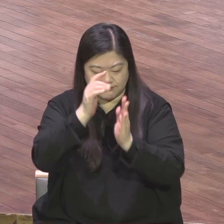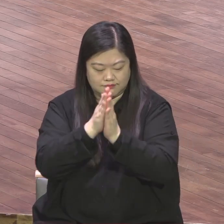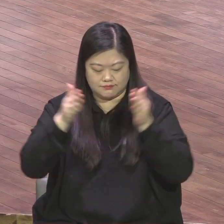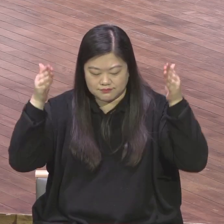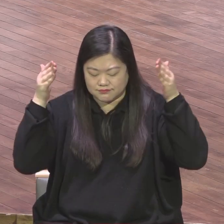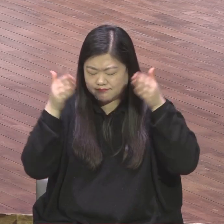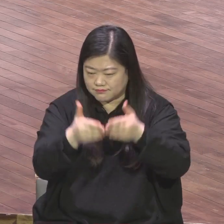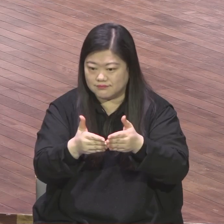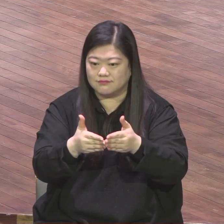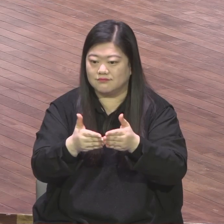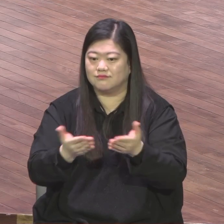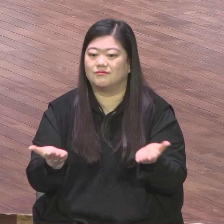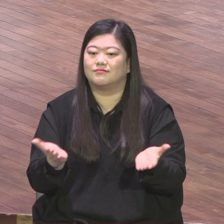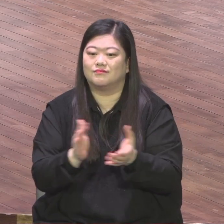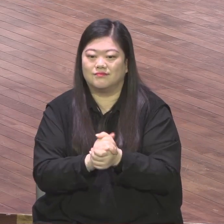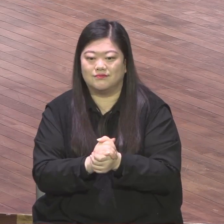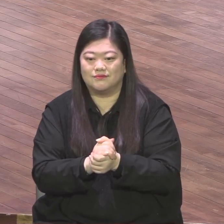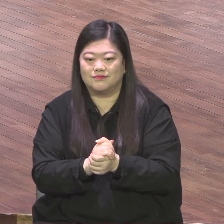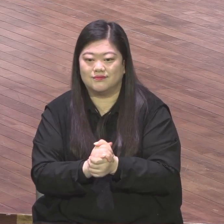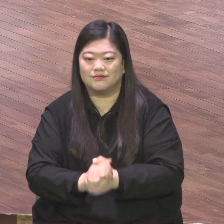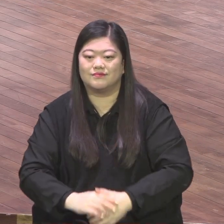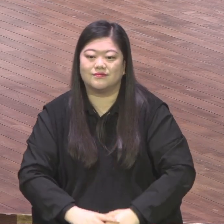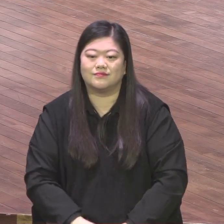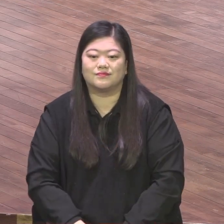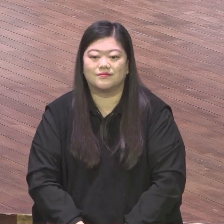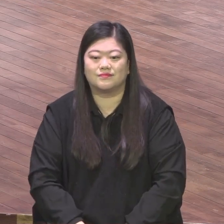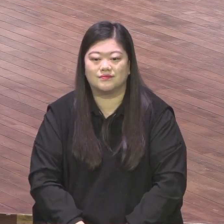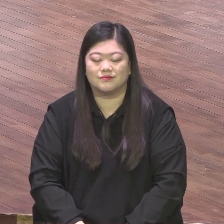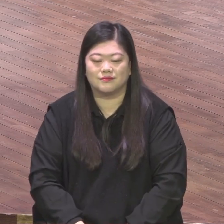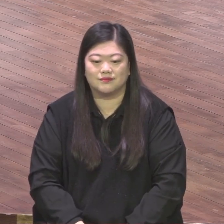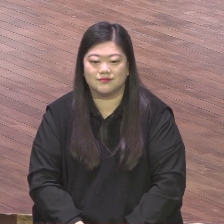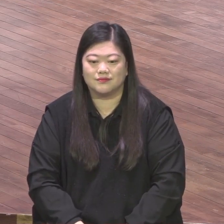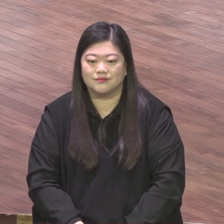기도에 힘쓰더라. 아멘.